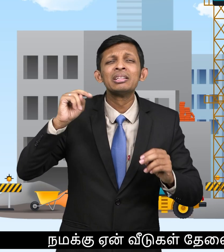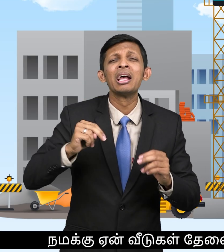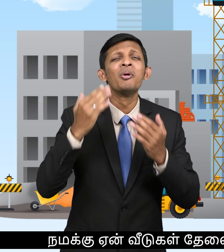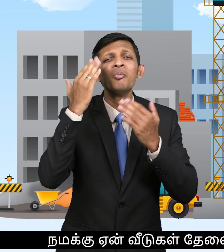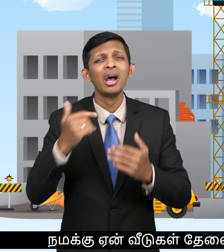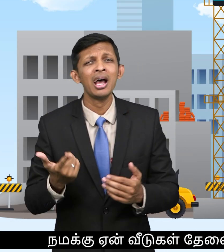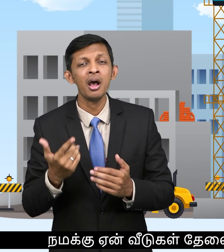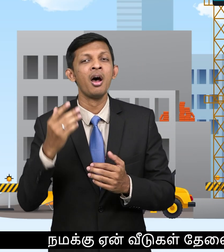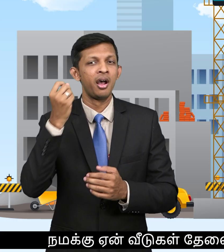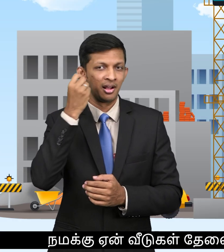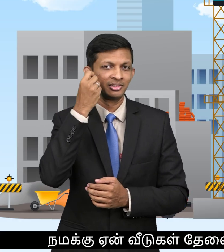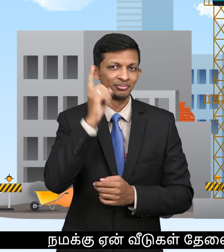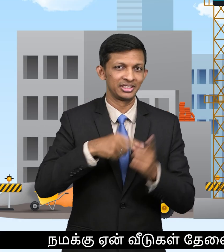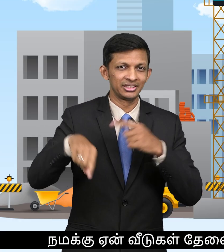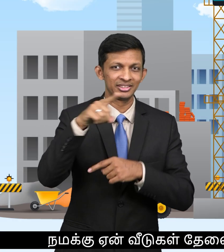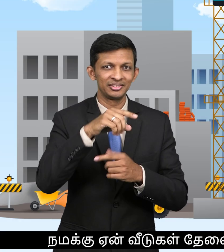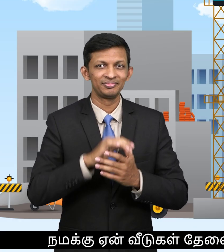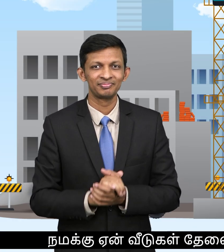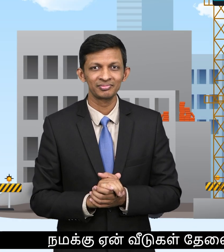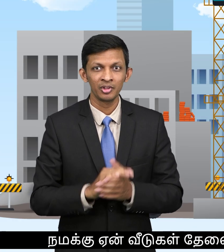புரிந்து கொள்வீர்கள்.